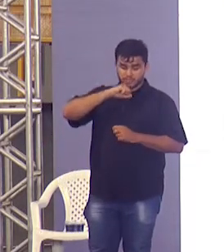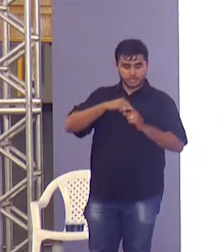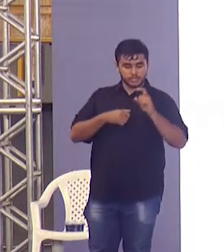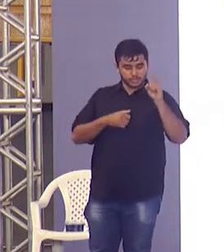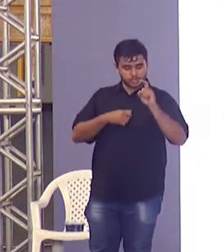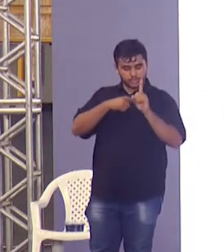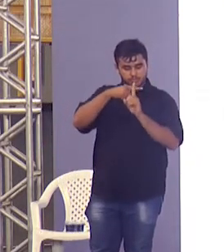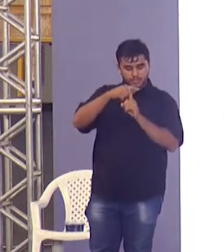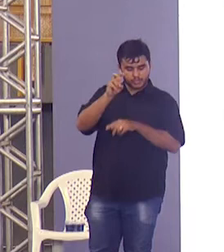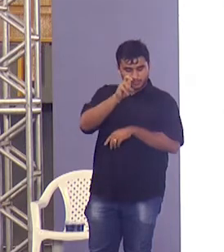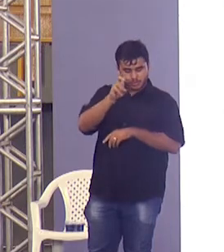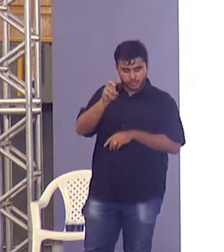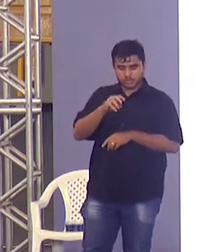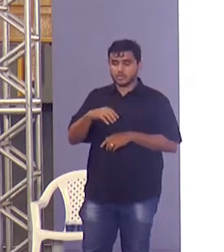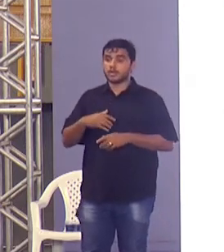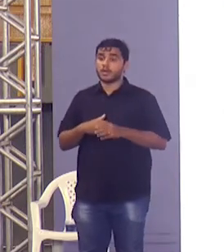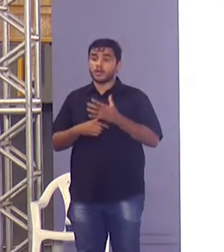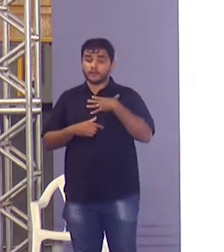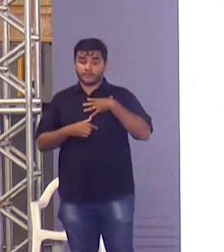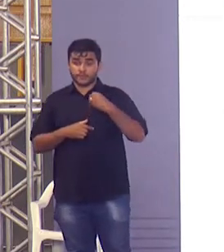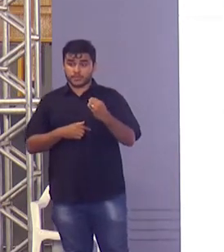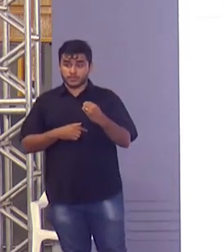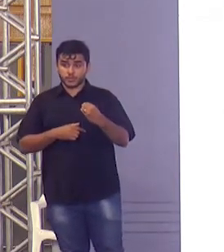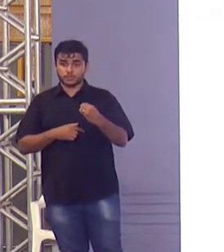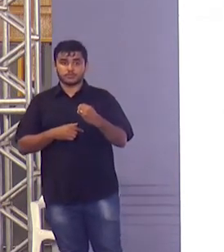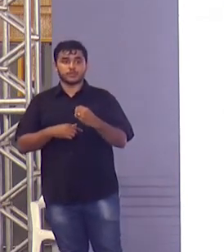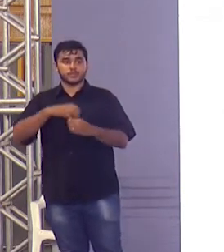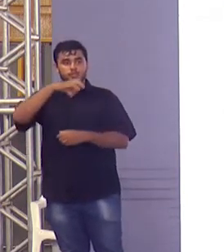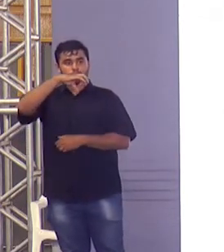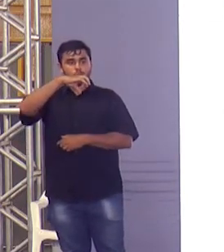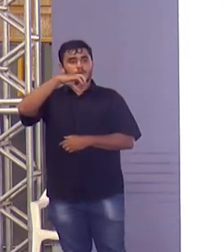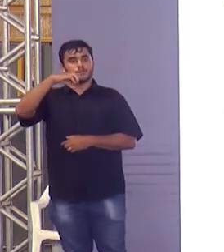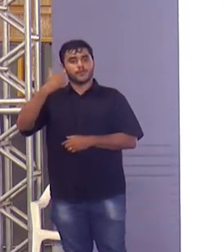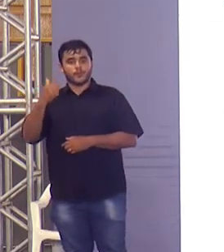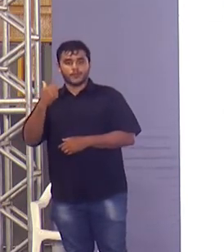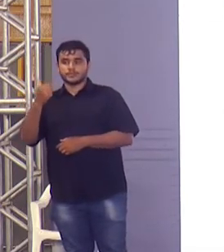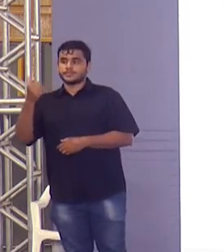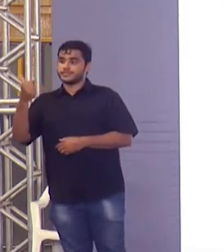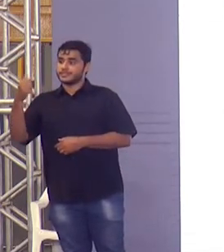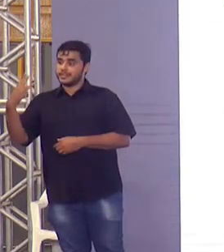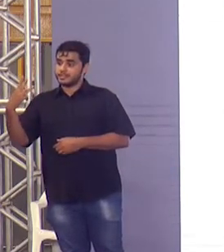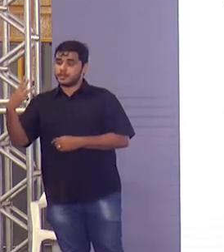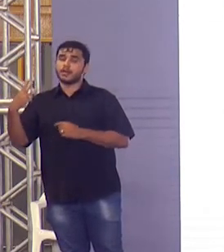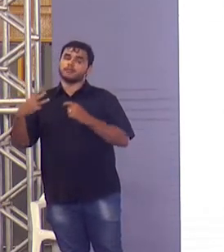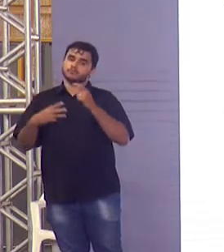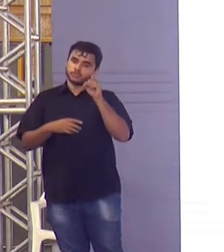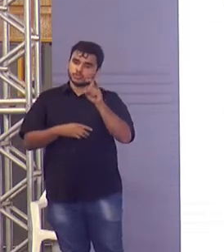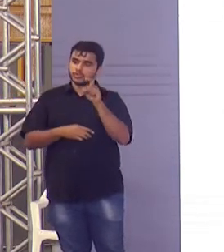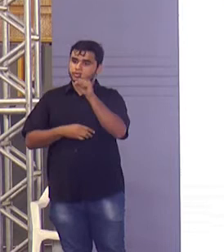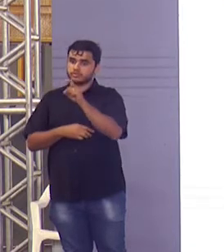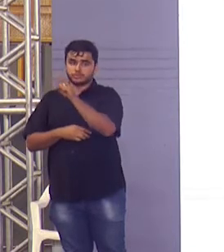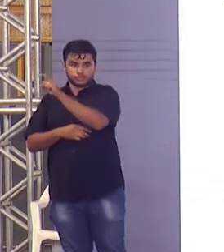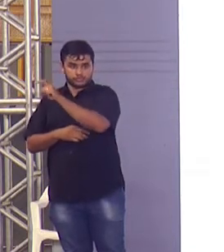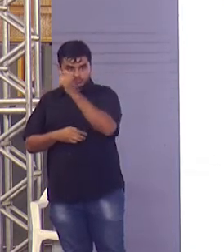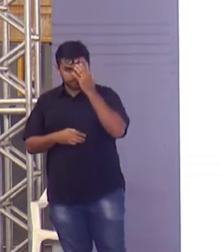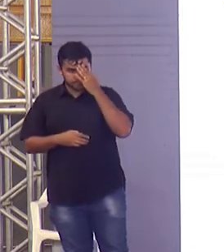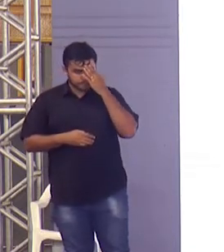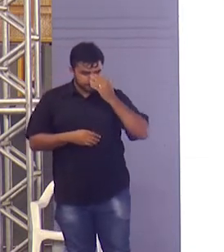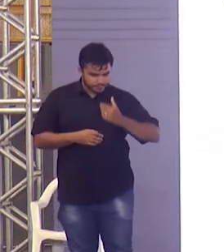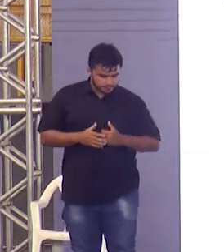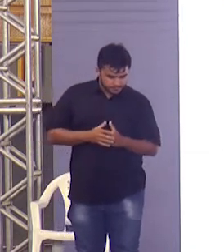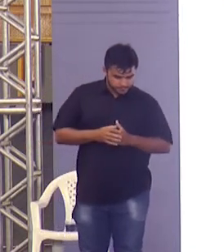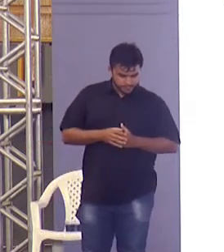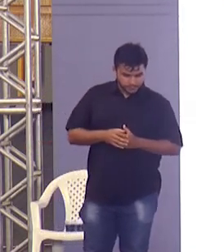mais X. Só que eu quero saber quanto é esse X. Aí o que é que eu vou fazer? Eu